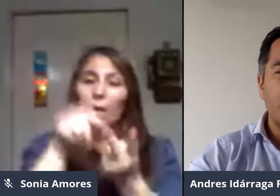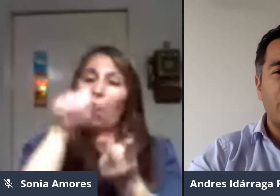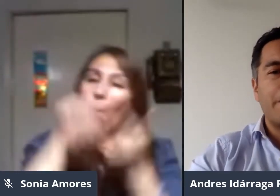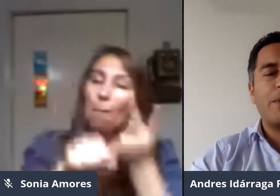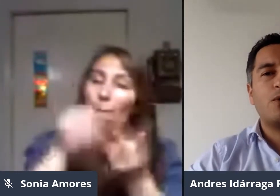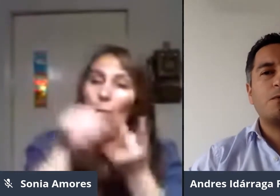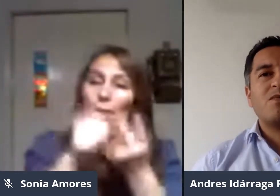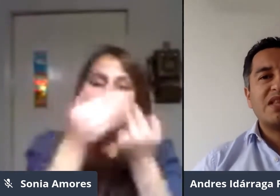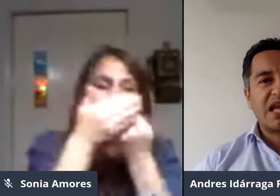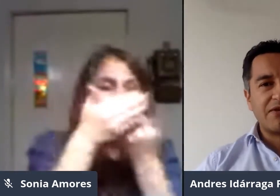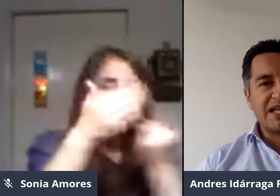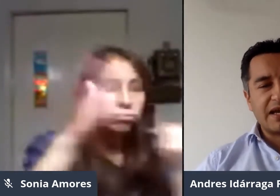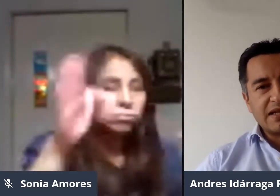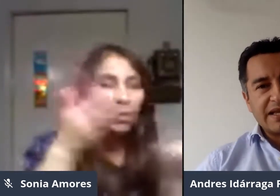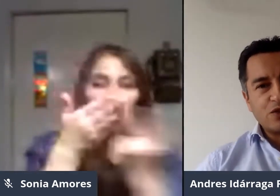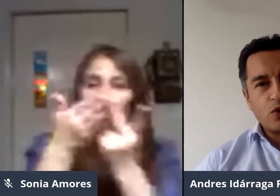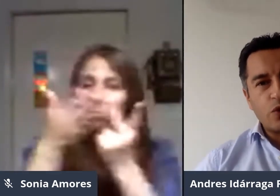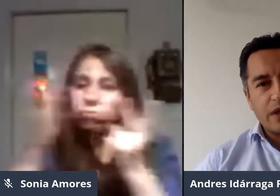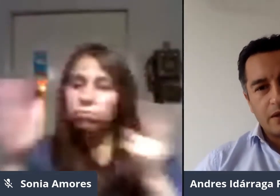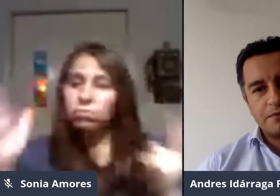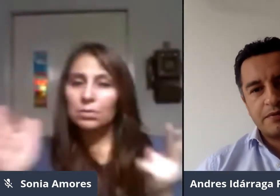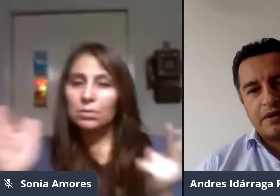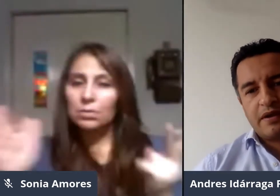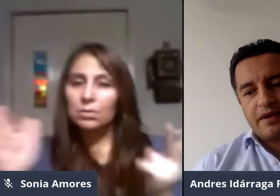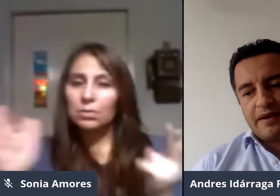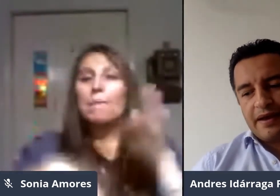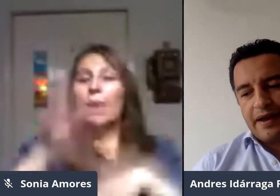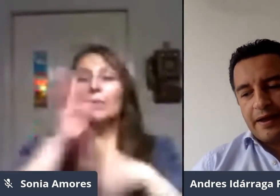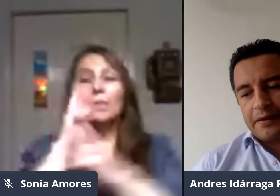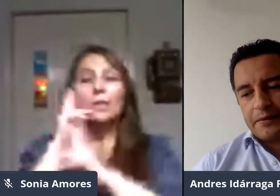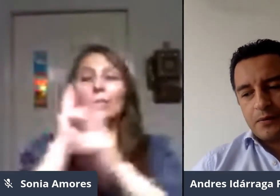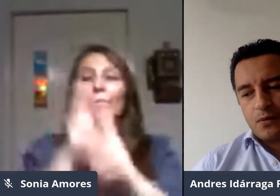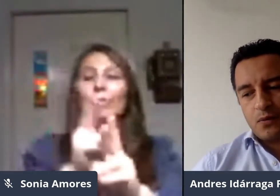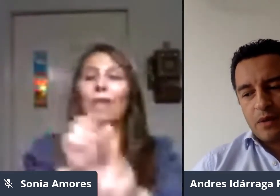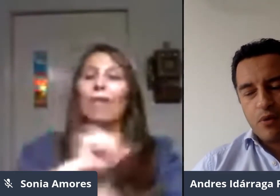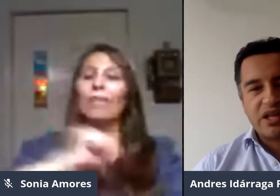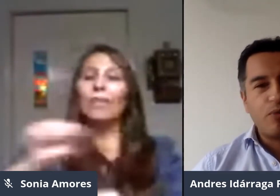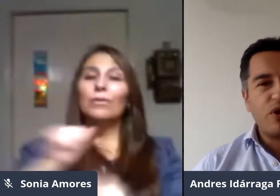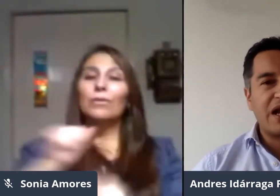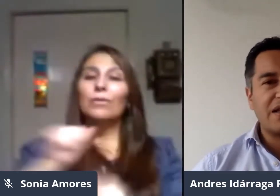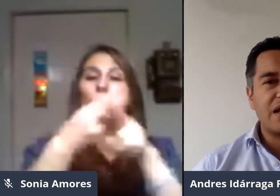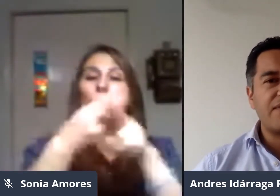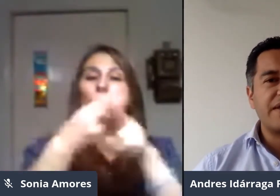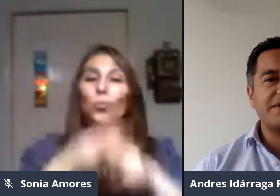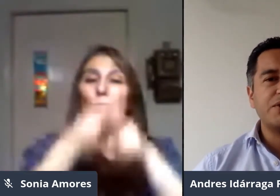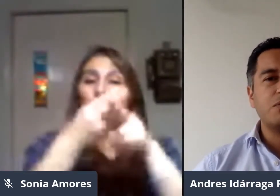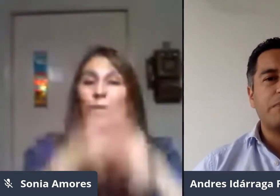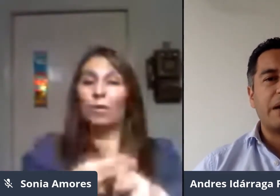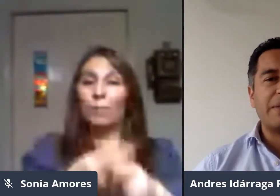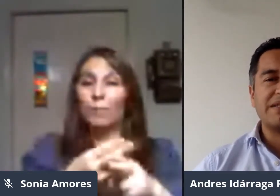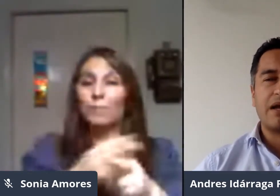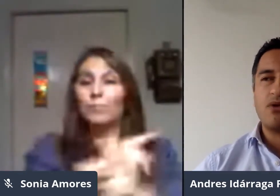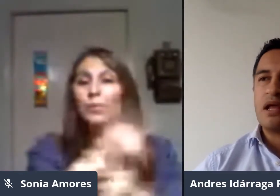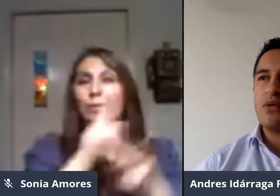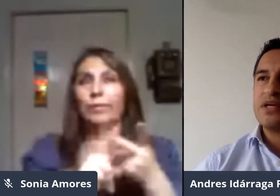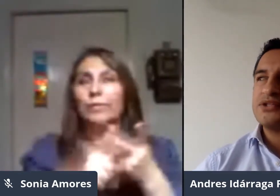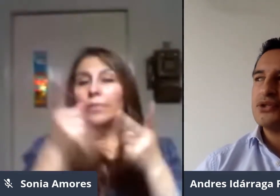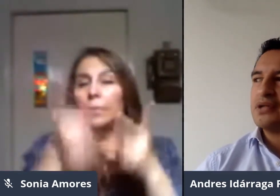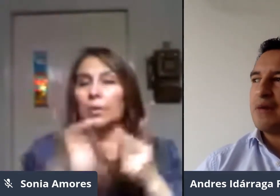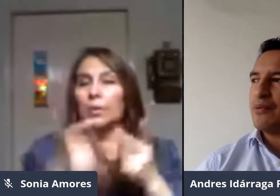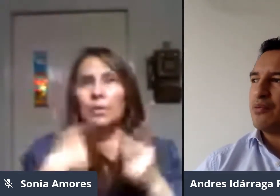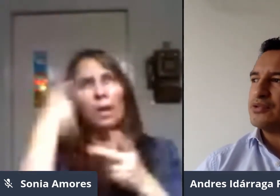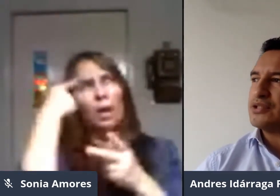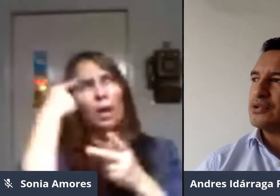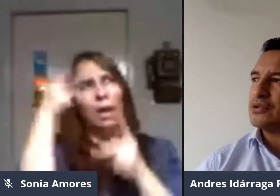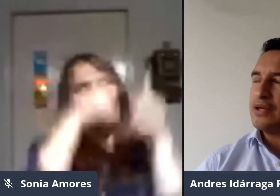a propósito, por ejemplo, de reivindicar el derecho al cuidado, una puerta muy grande de reflexión para pensarnos la